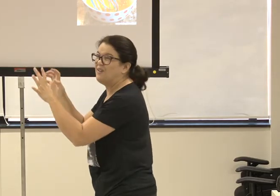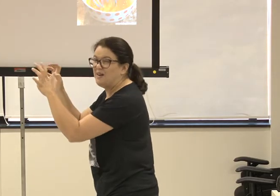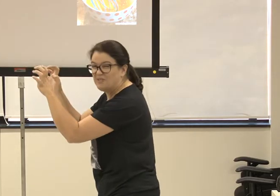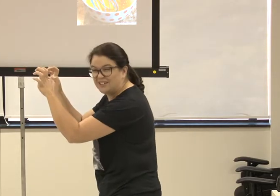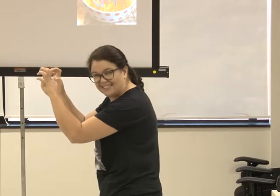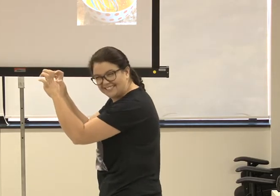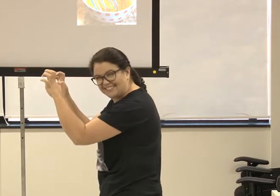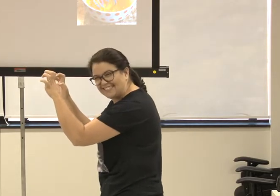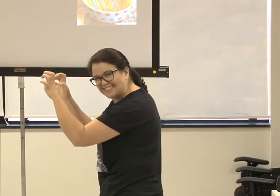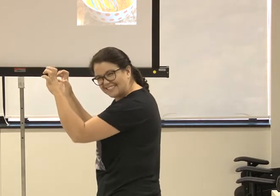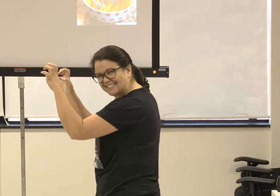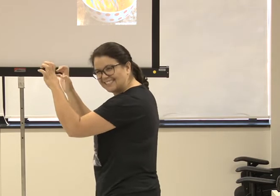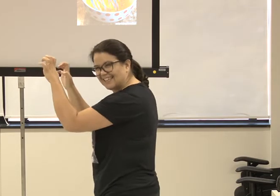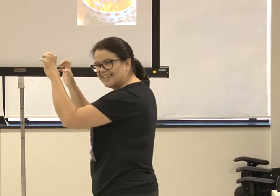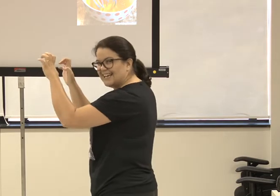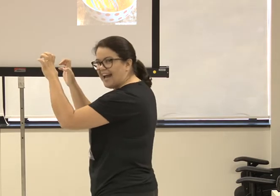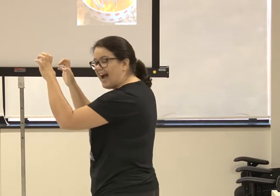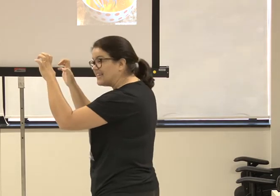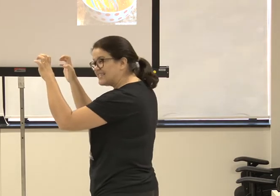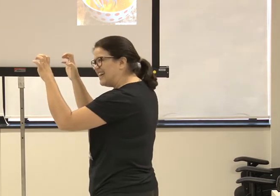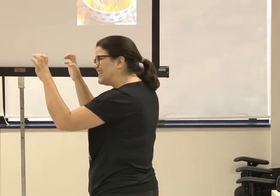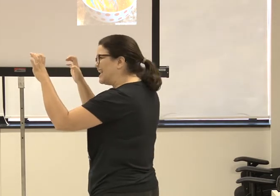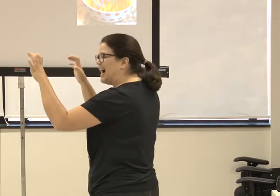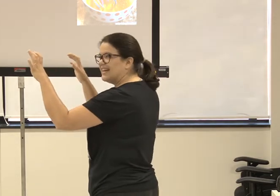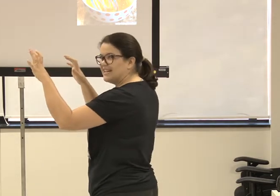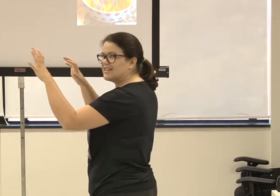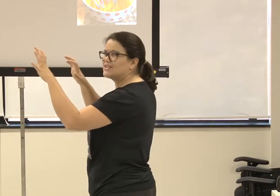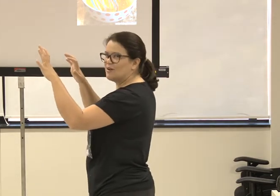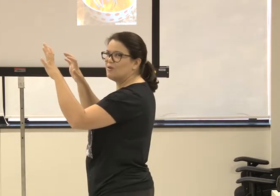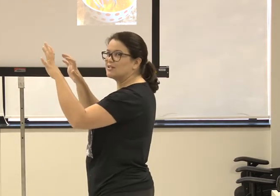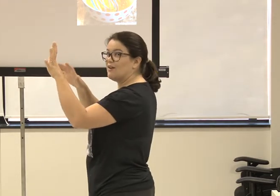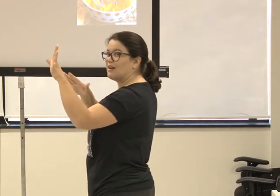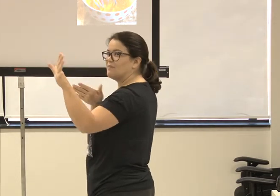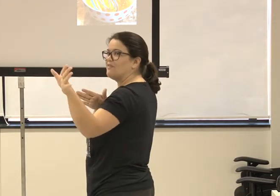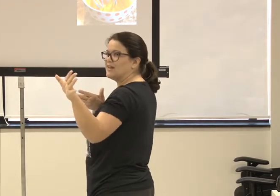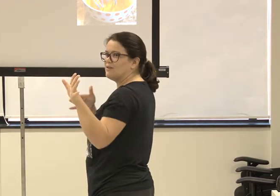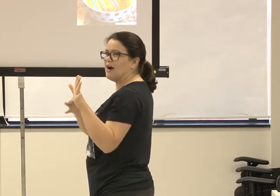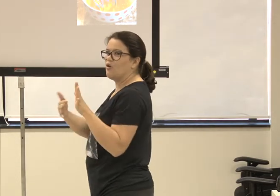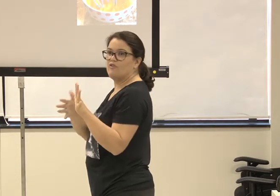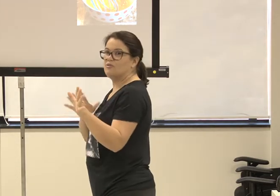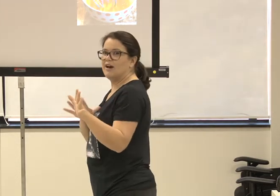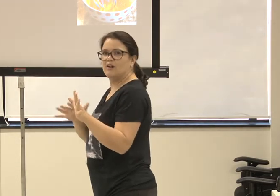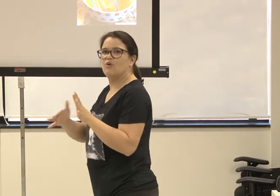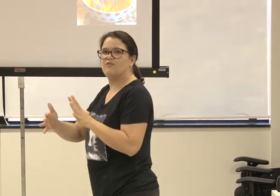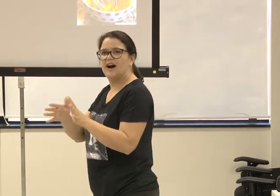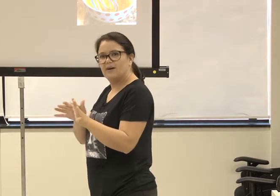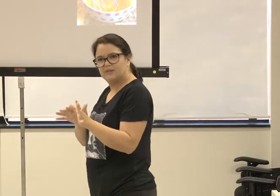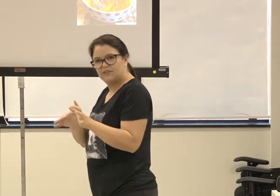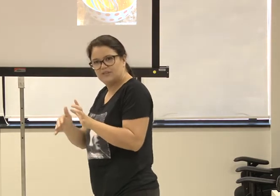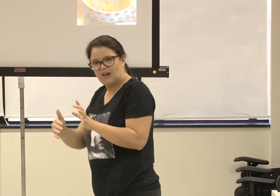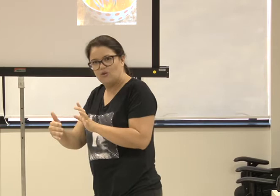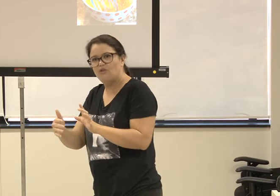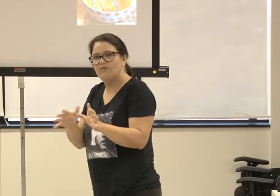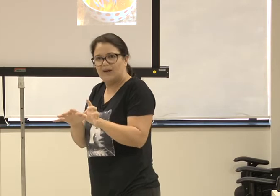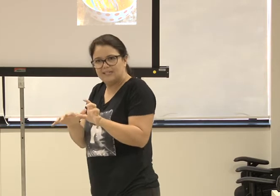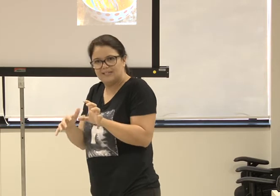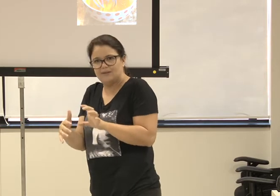vamos. Aí você ia. Aí, às vezes, com emoção, era para ele fazer uma curva. Não era curva rápida, era fazer uma curva mais assim para